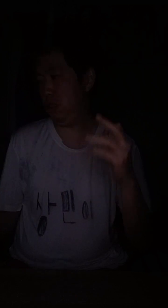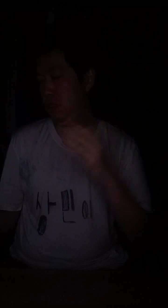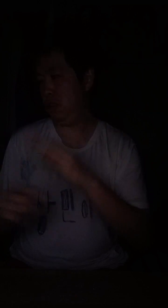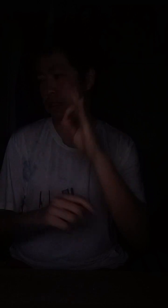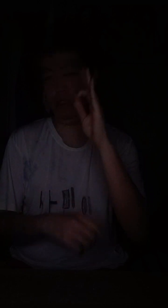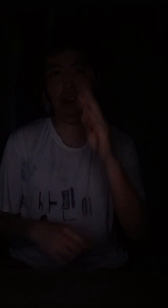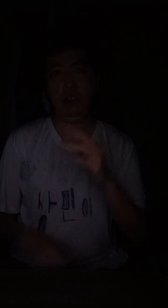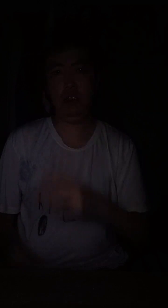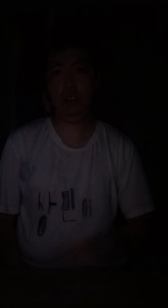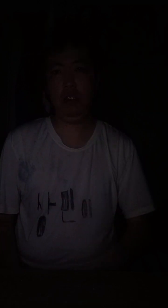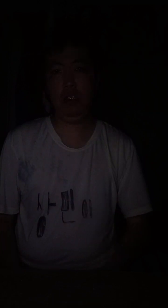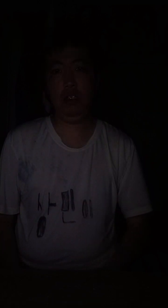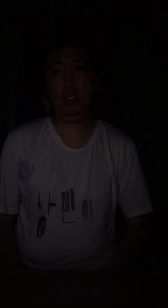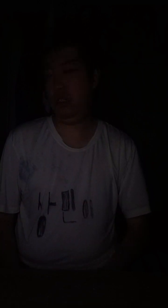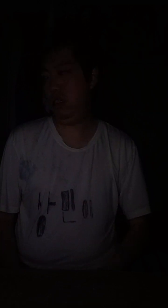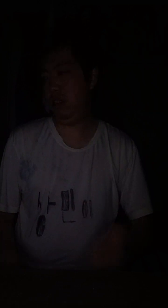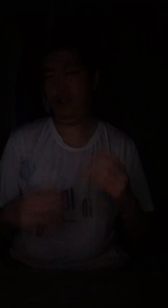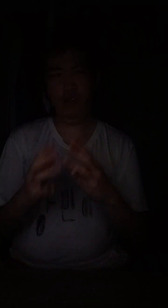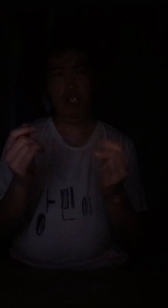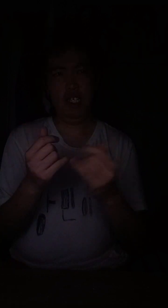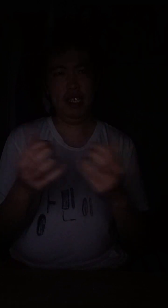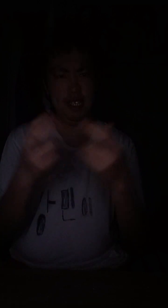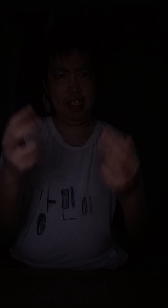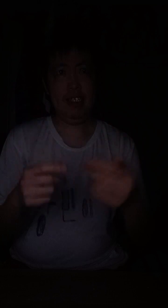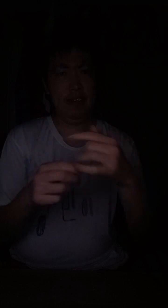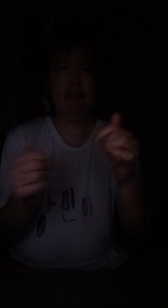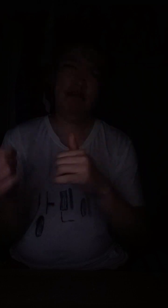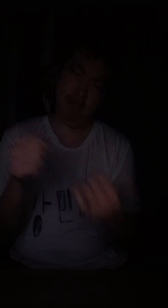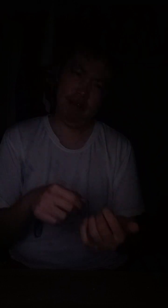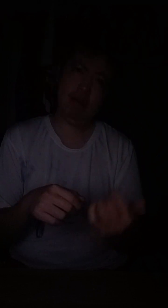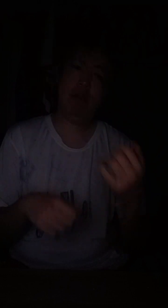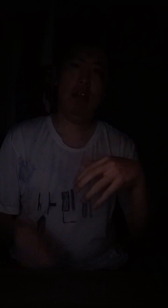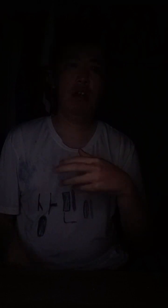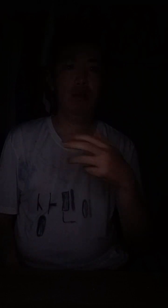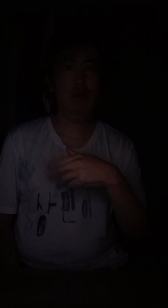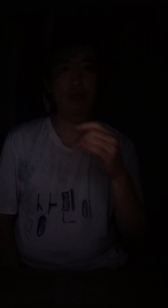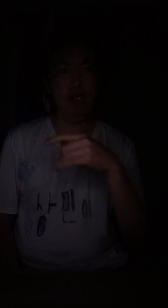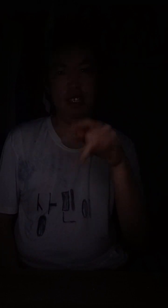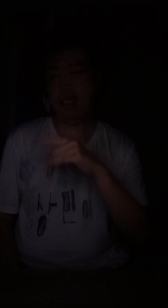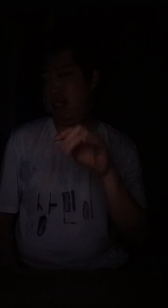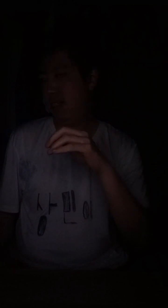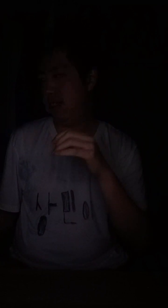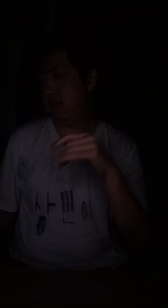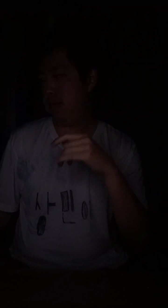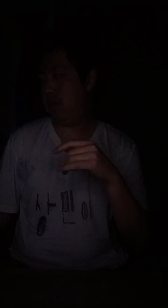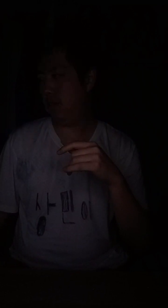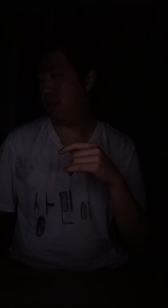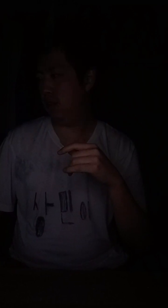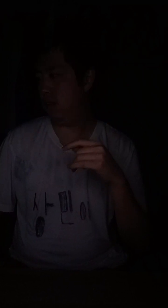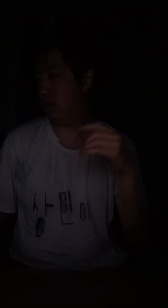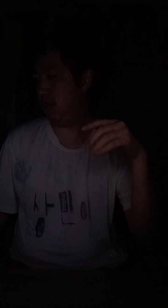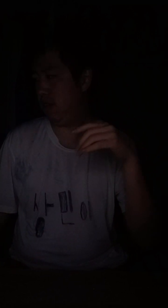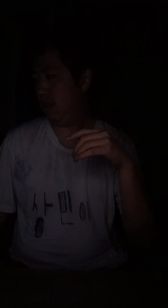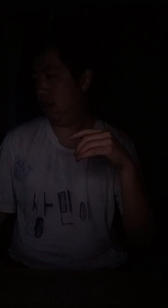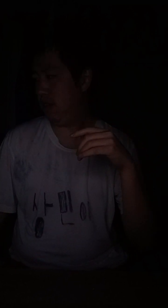드는데. 국감 중 희감기관 직원이 쓰러졌는데 이 모습을 본 김태규 방통위원장 직무대행이 정회중